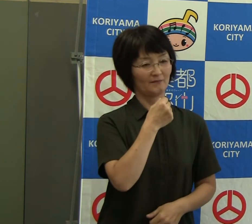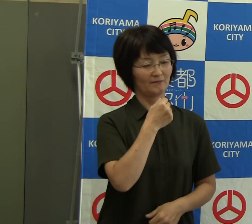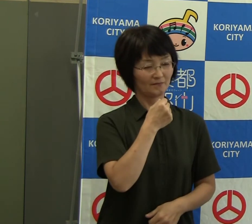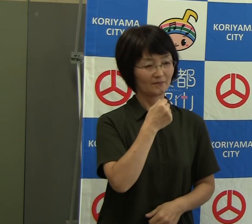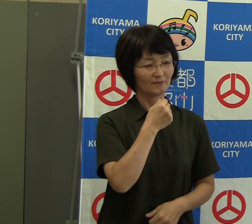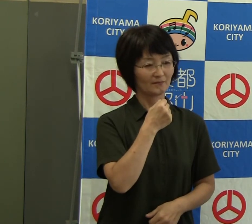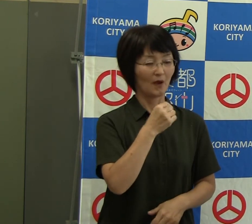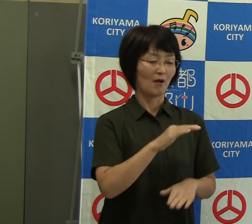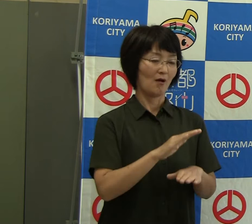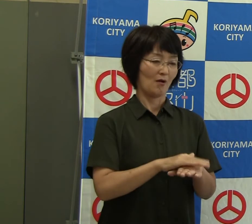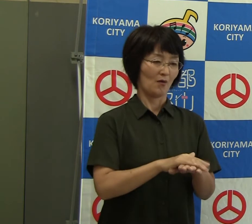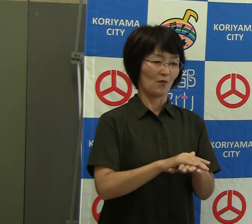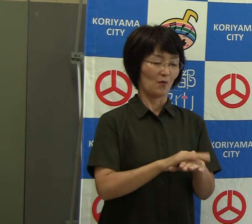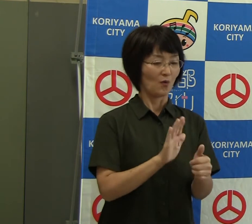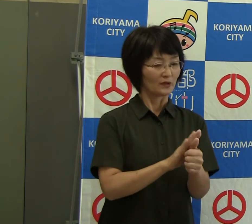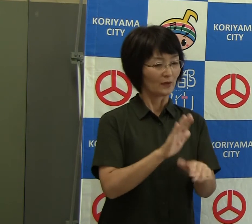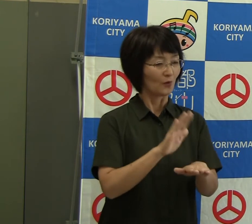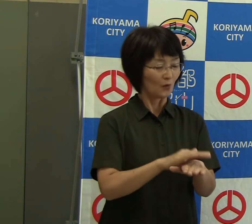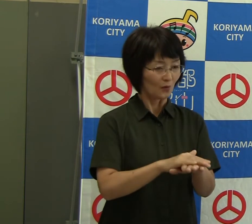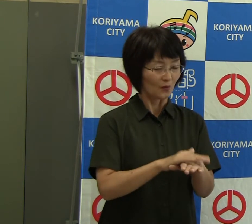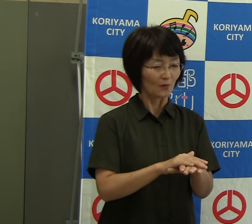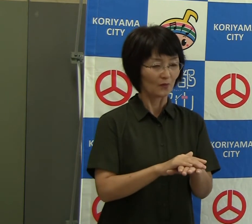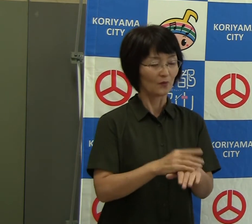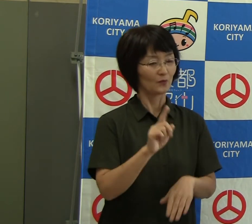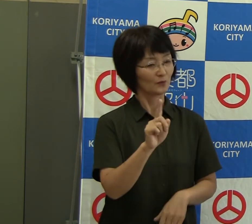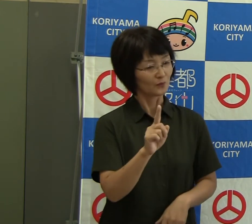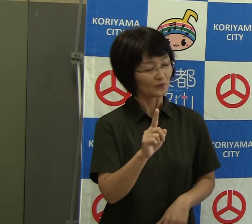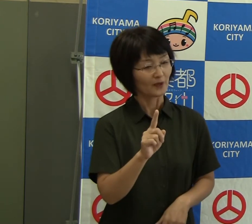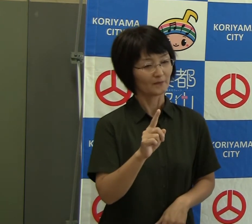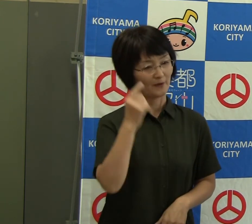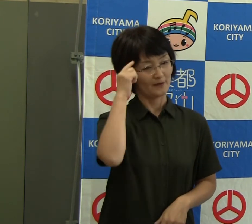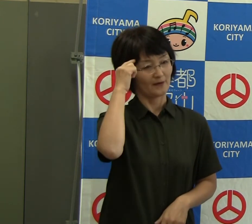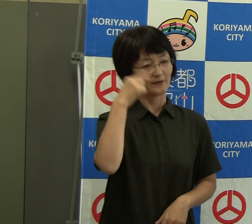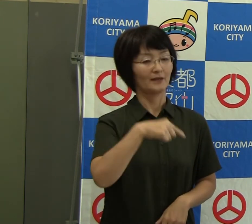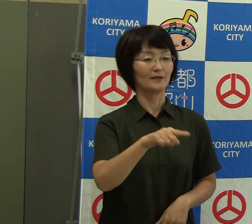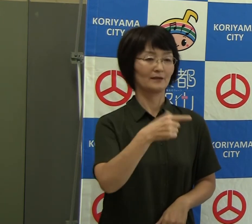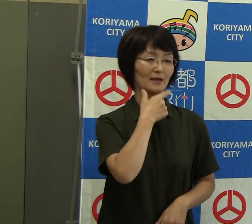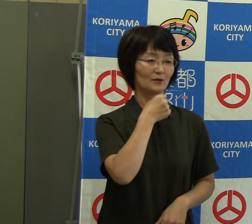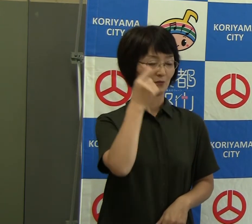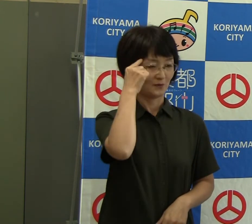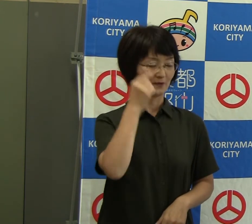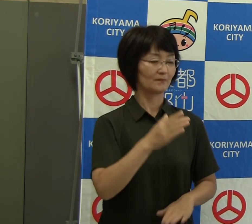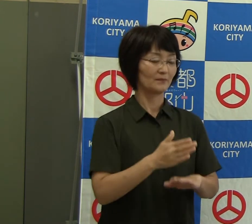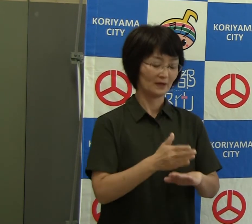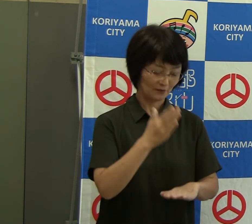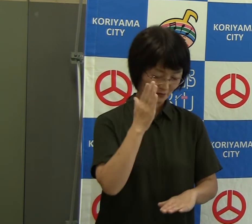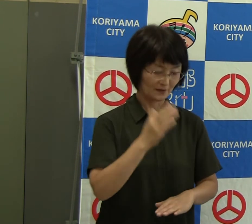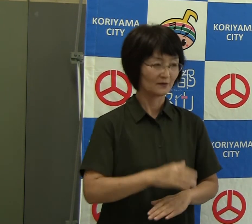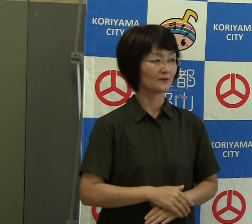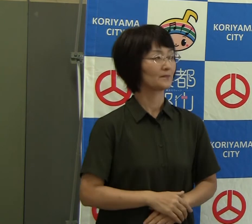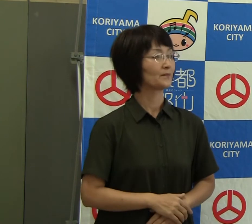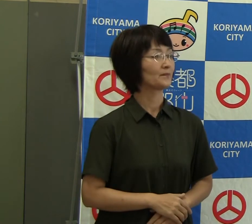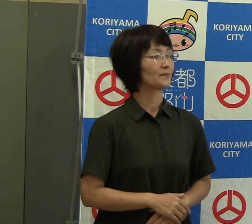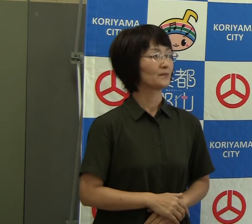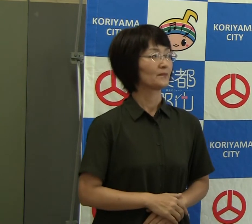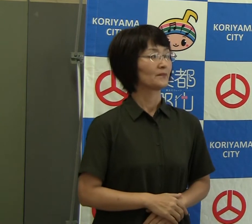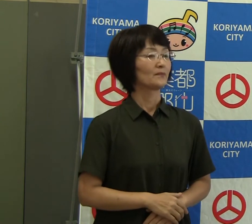に立つのがいいのかというスタンスで考えてまいります。 ありがとうございます。